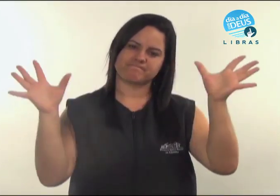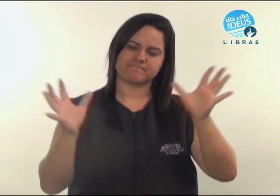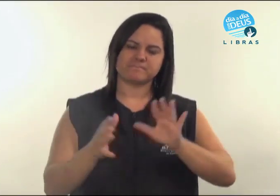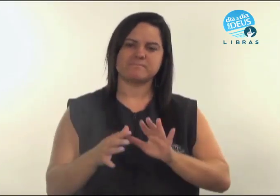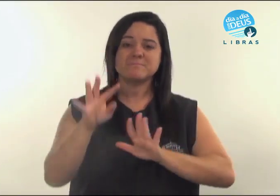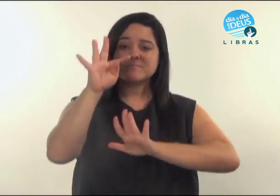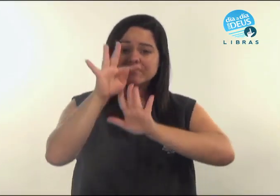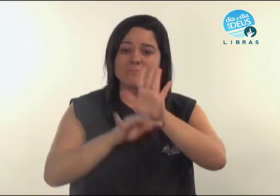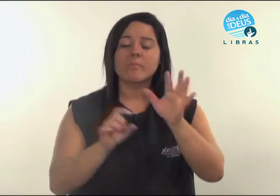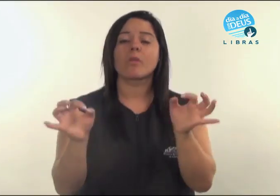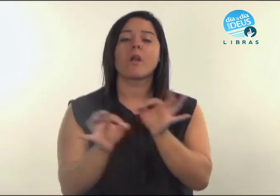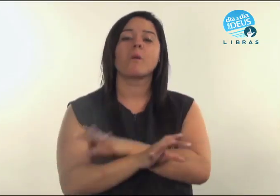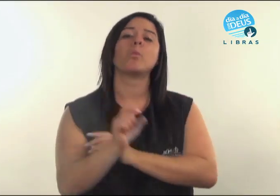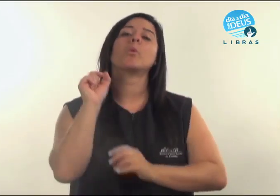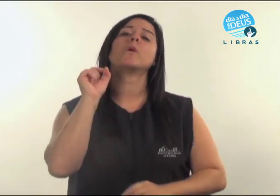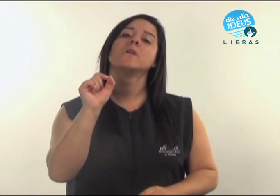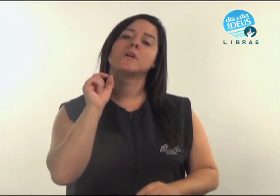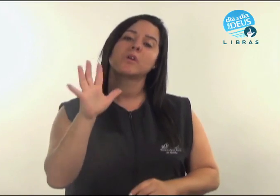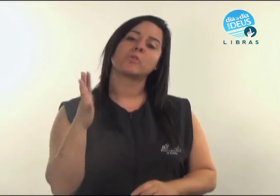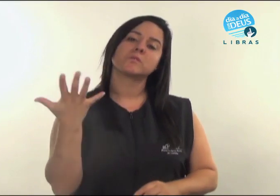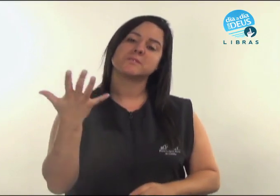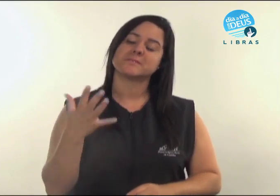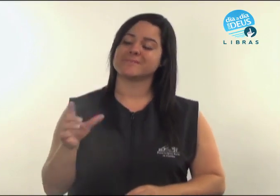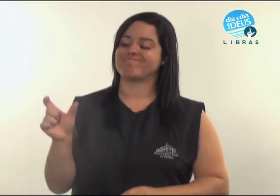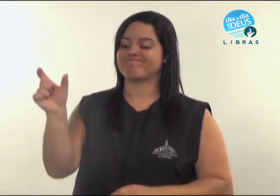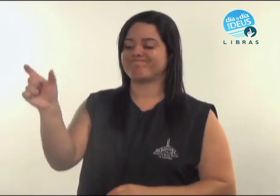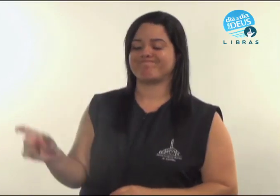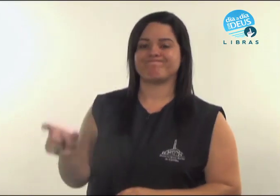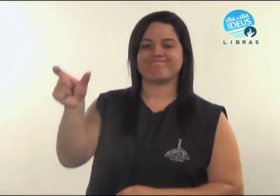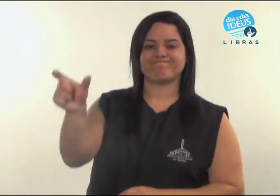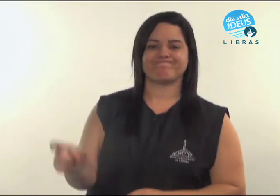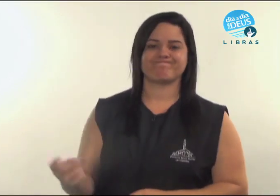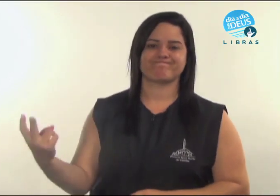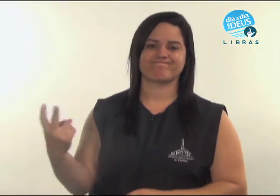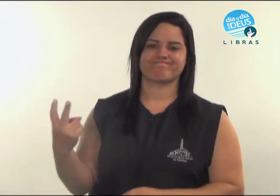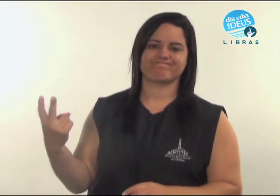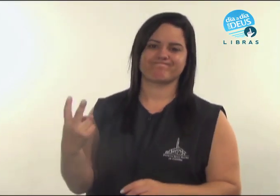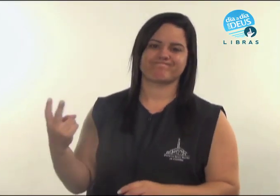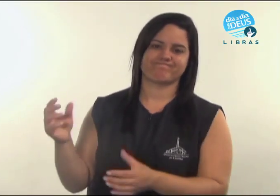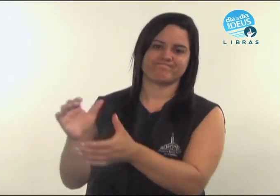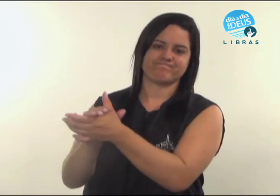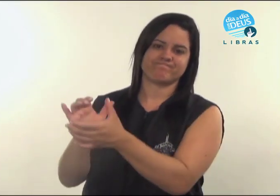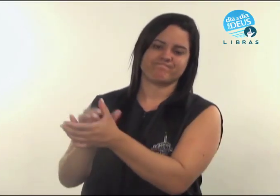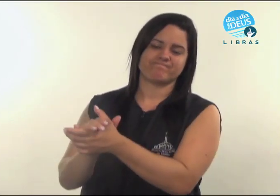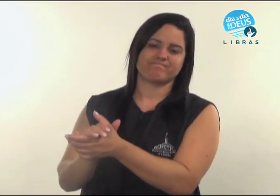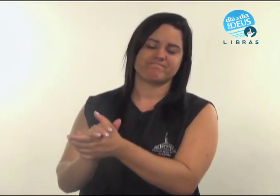curados. Termina esse texto dizendo que o que aconteceu com Ananias e Safira